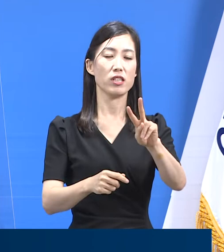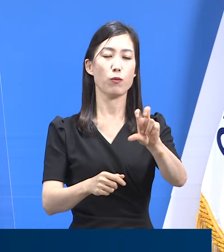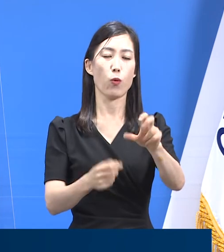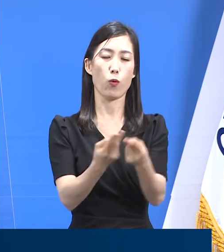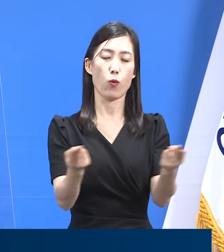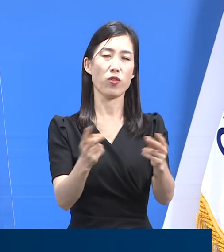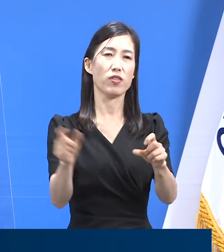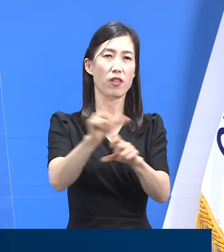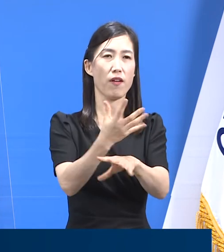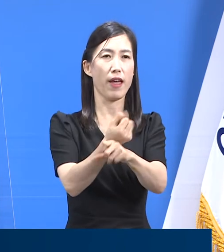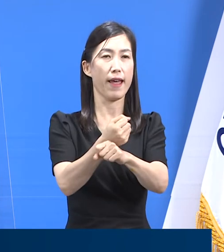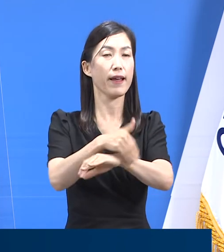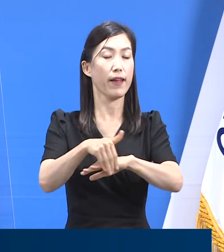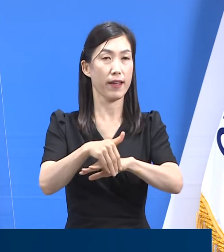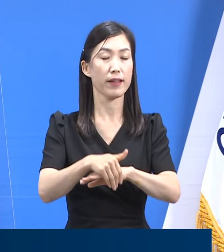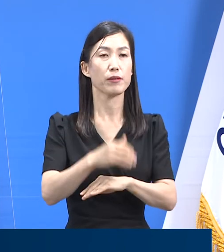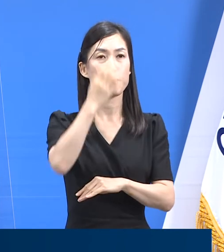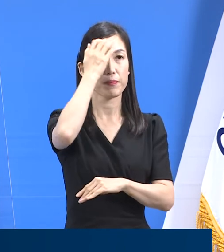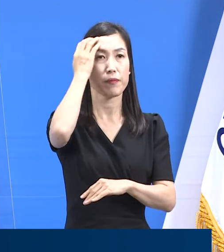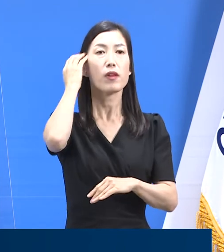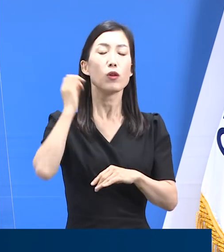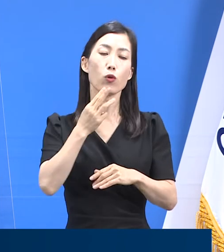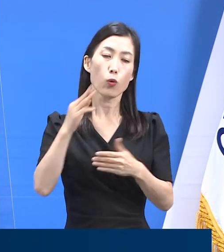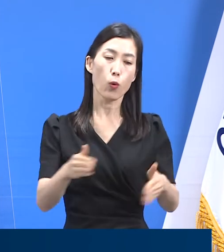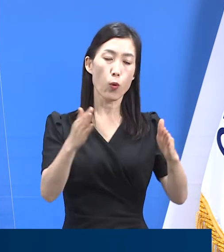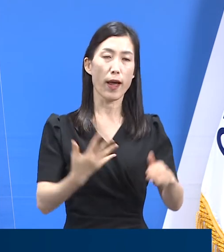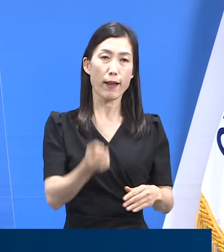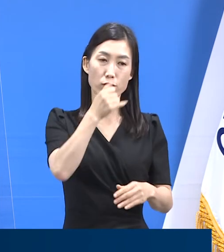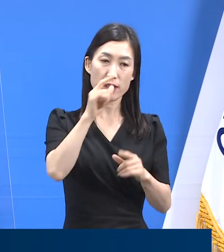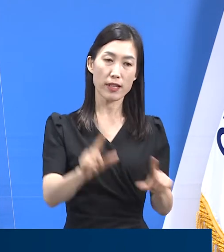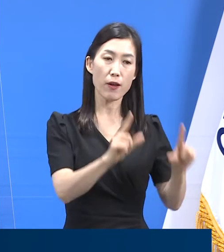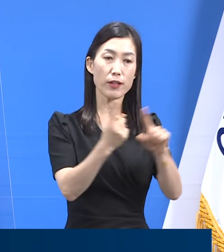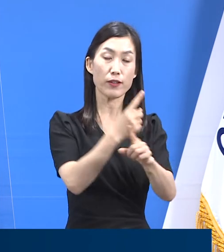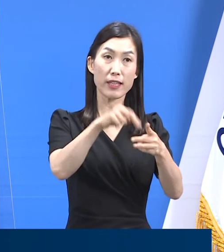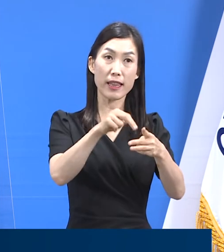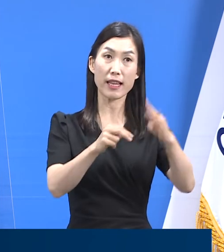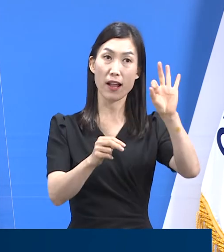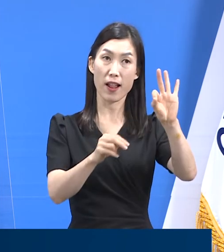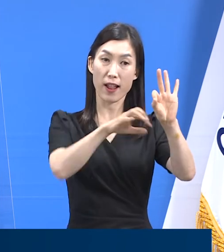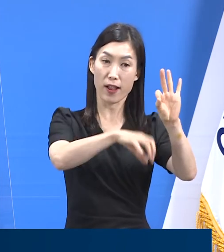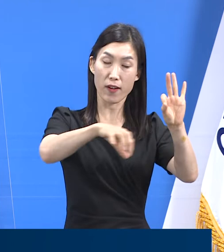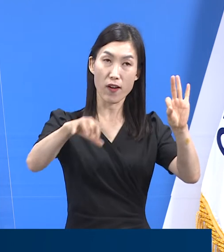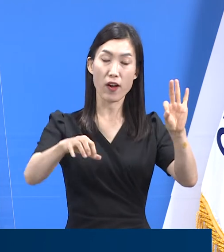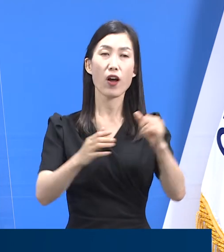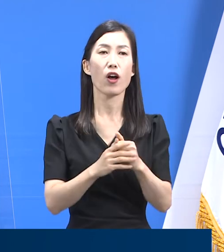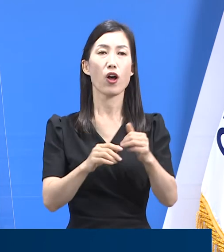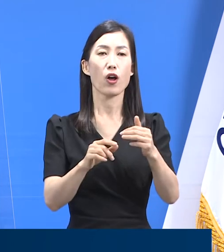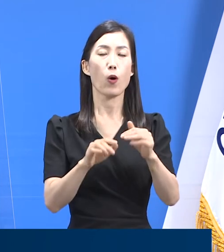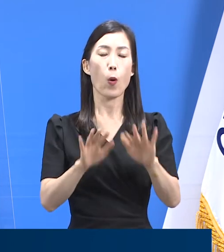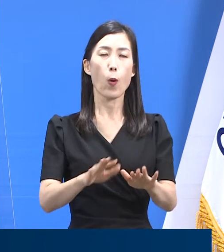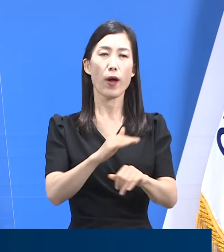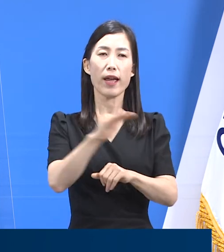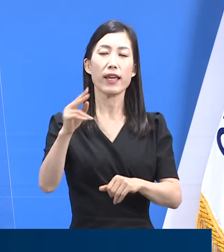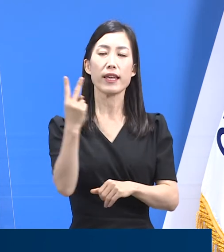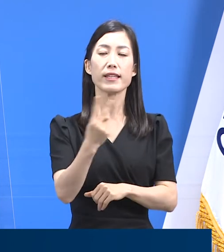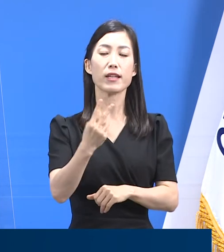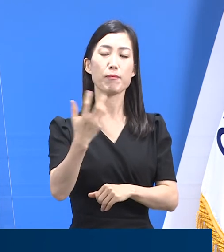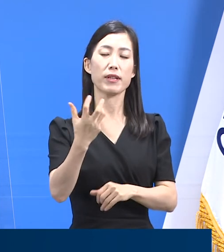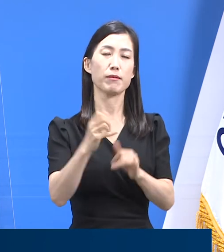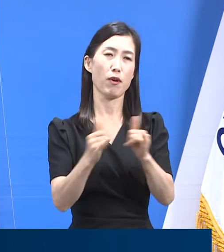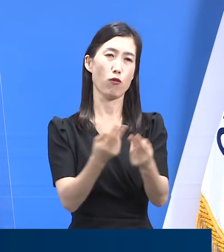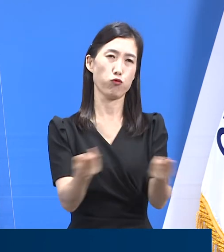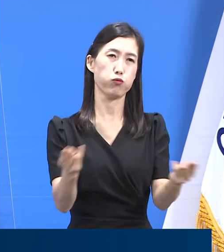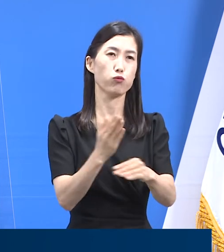확보할 예정입니다. 도에서 운영하는 총 10개의 생활치료센터에는 8월 9일 18시 기준 2,080명이 입소해